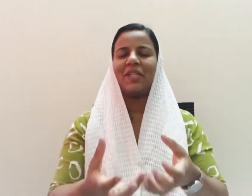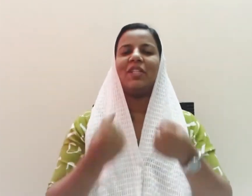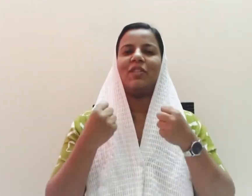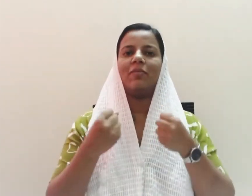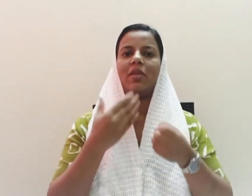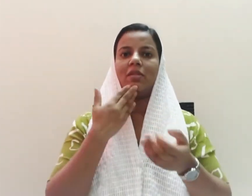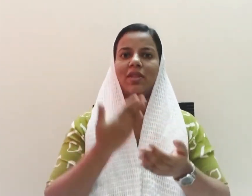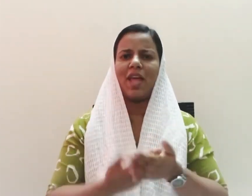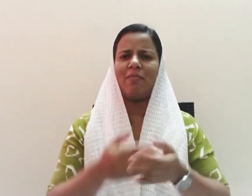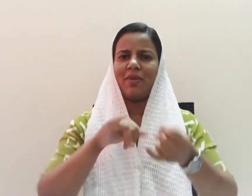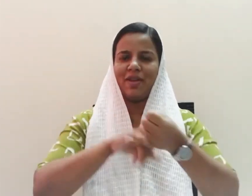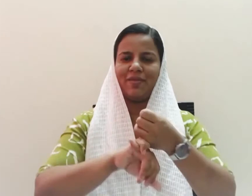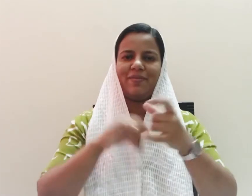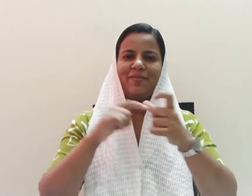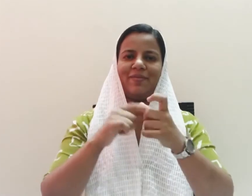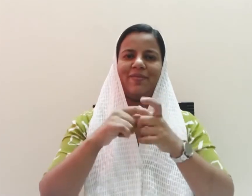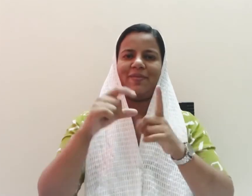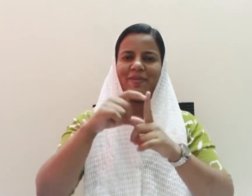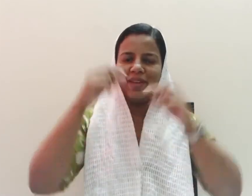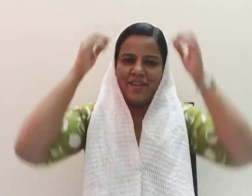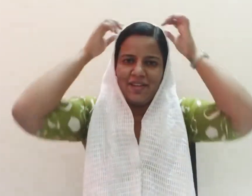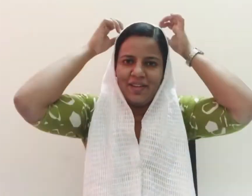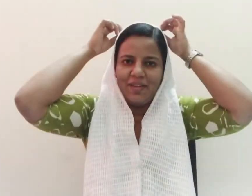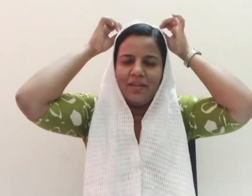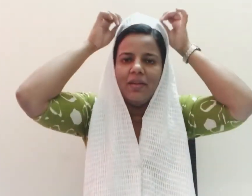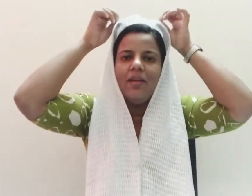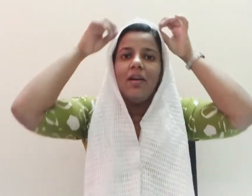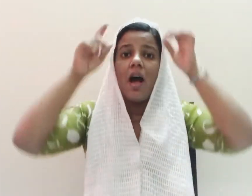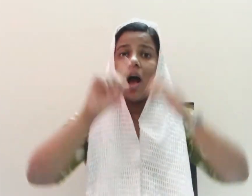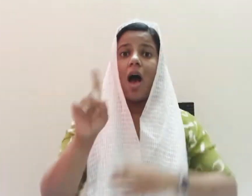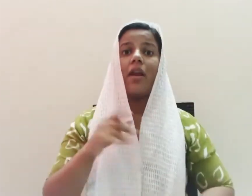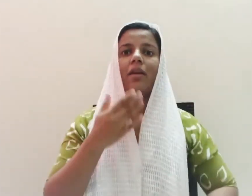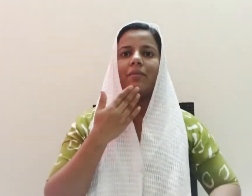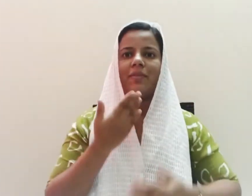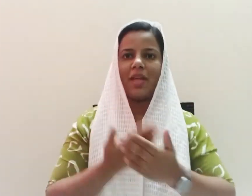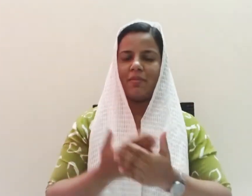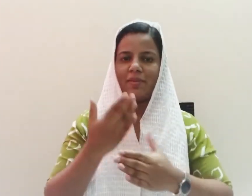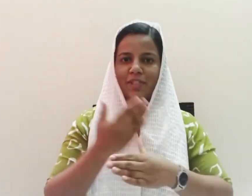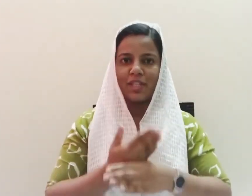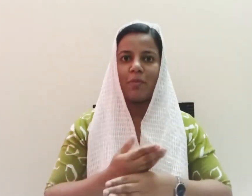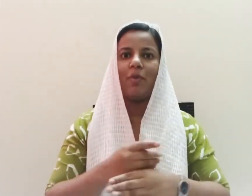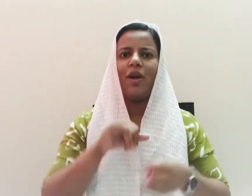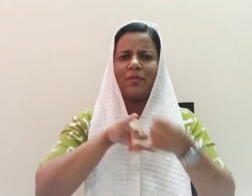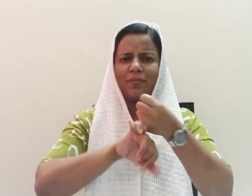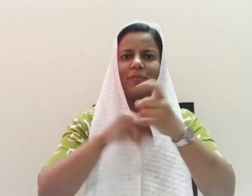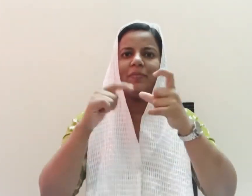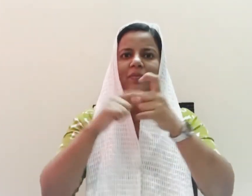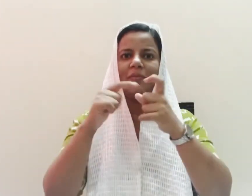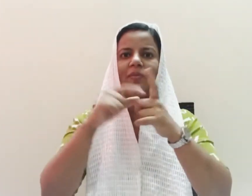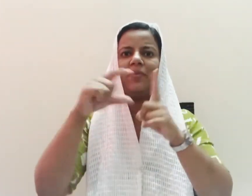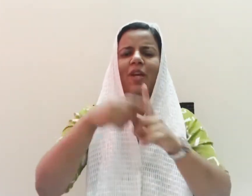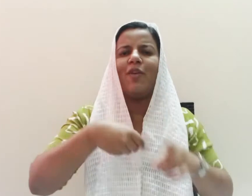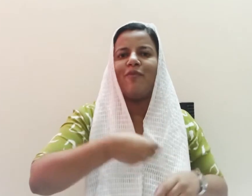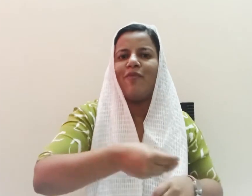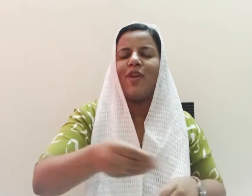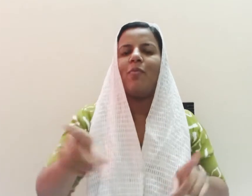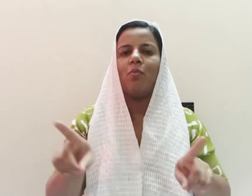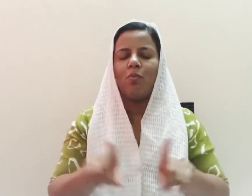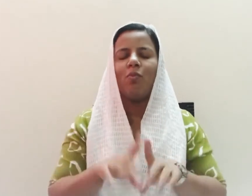നന്മയെന്ന് പറയുന്നത് ഒരു സീഡാണ്, ഒരു വിത്താണ്. നമ്മളൊരാൾക്കൊരു നന്മ ചെയ്യുമ്പോൾ ആ നന്മ നമ്മളൊരു വിത്ത് പോലായിടുന്നത്, ഒരു പക്ഷേ ഇന്ന്